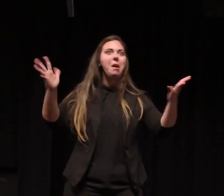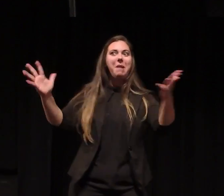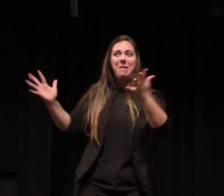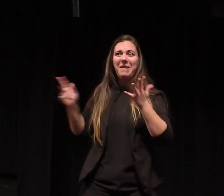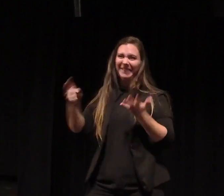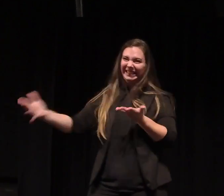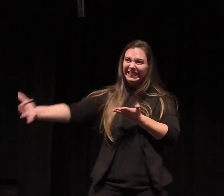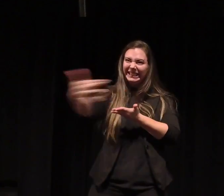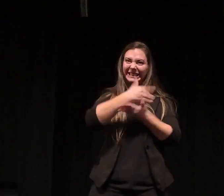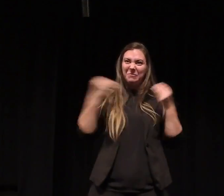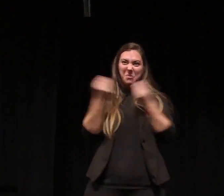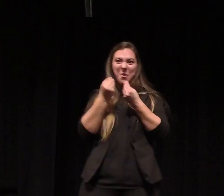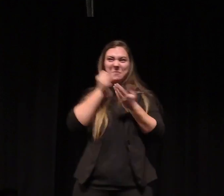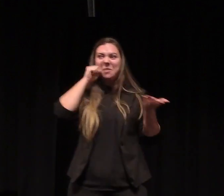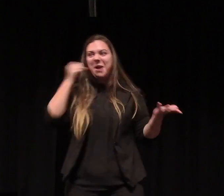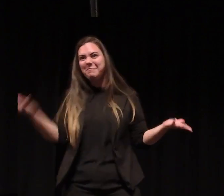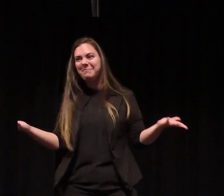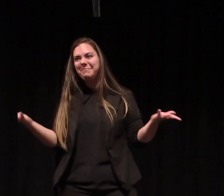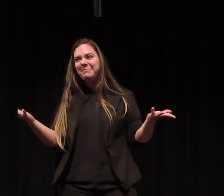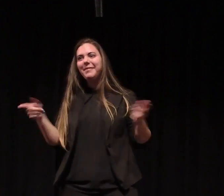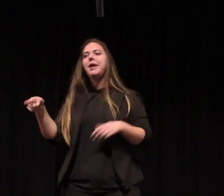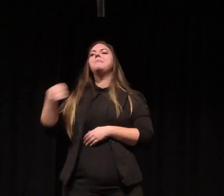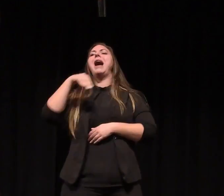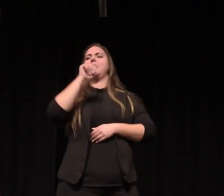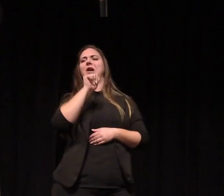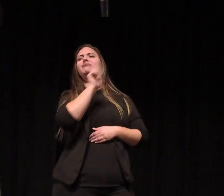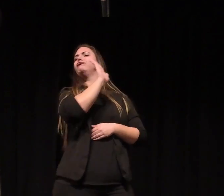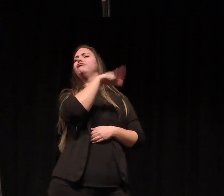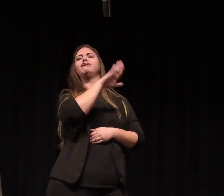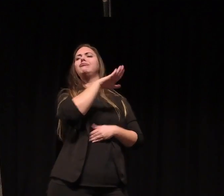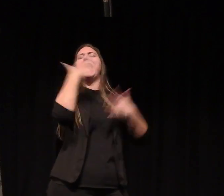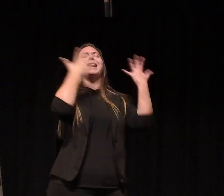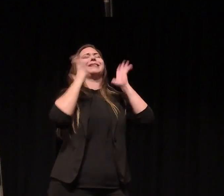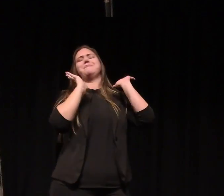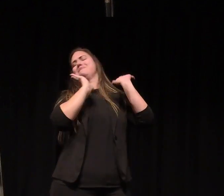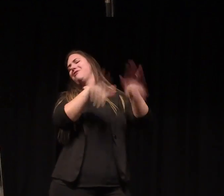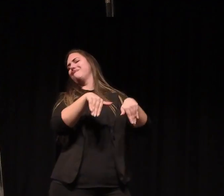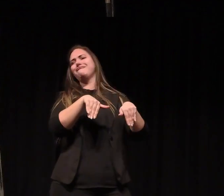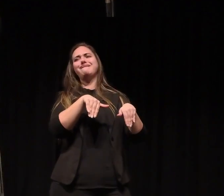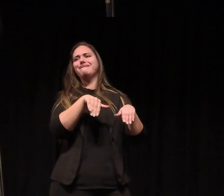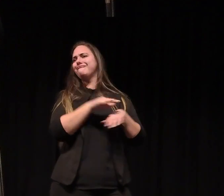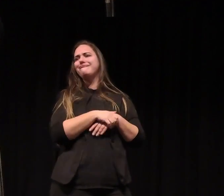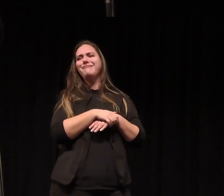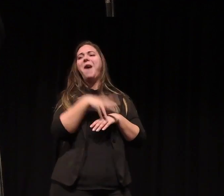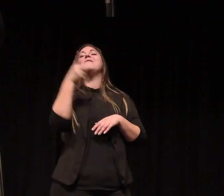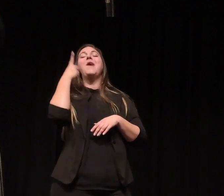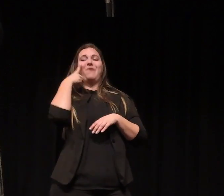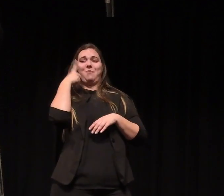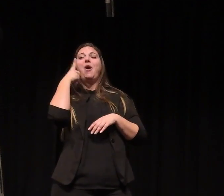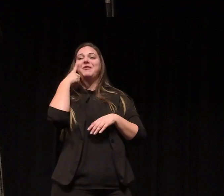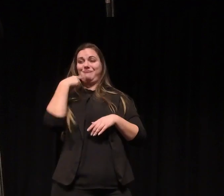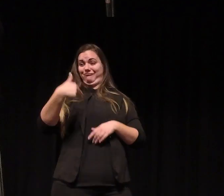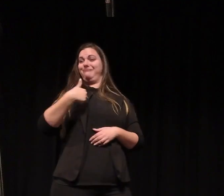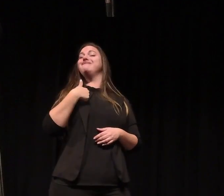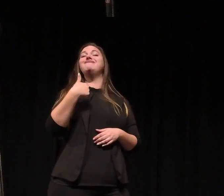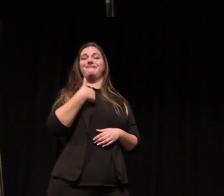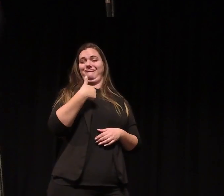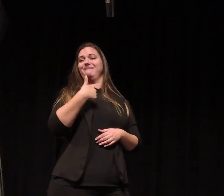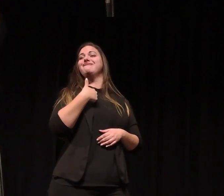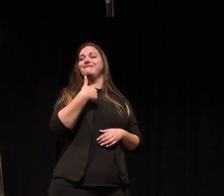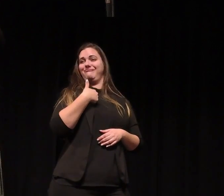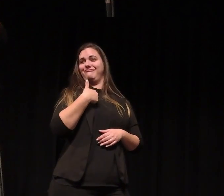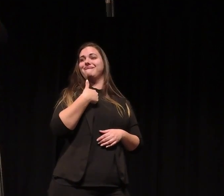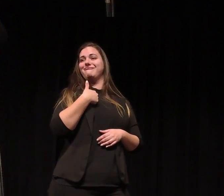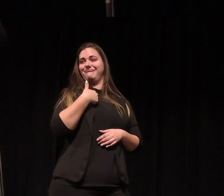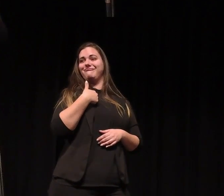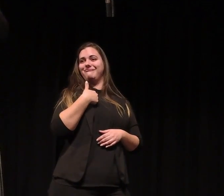Le petit Marc-André lui dit « Inquiétez-vous pas, madame, vous allez voir dans un instant que moi, je vaux une